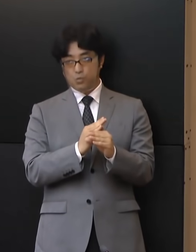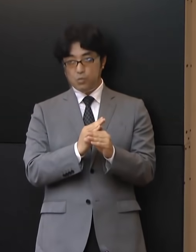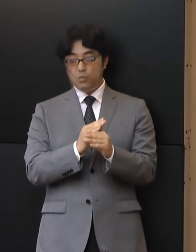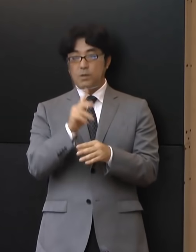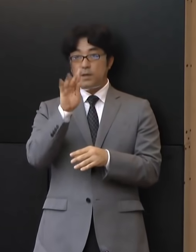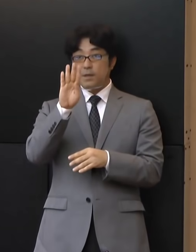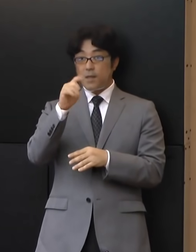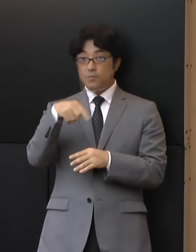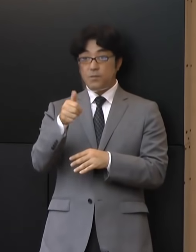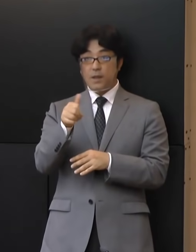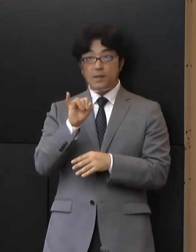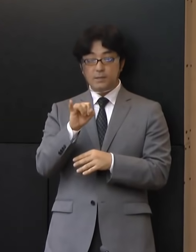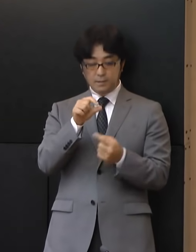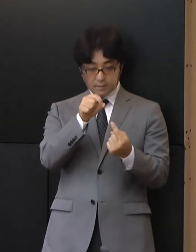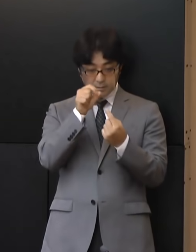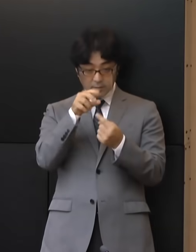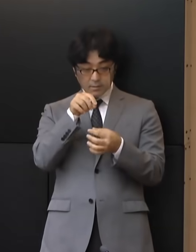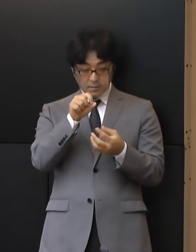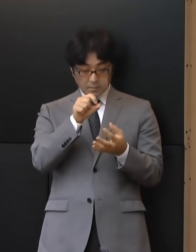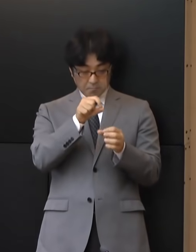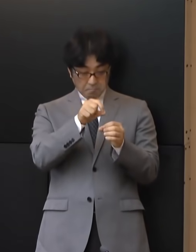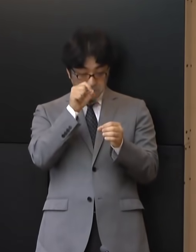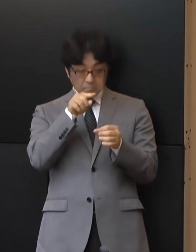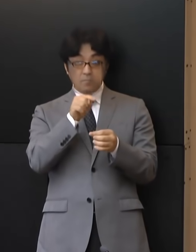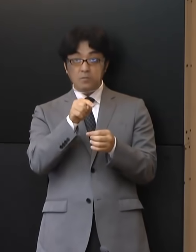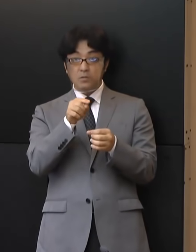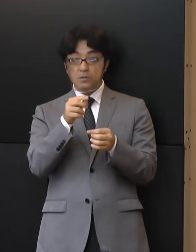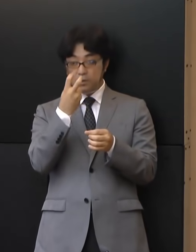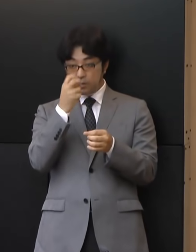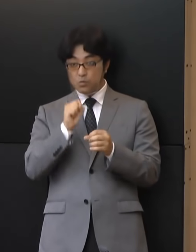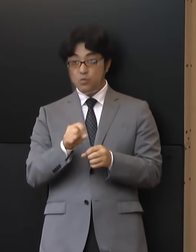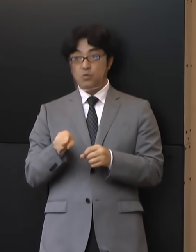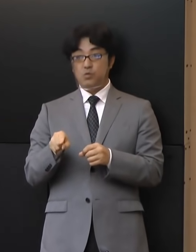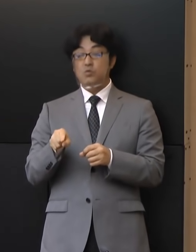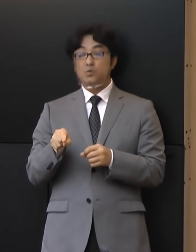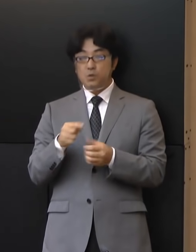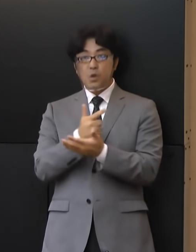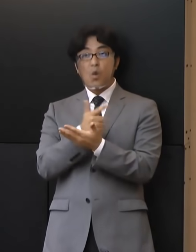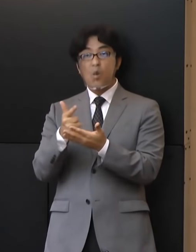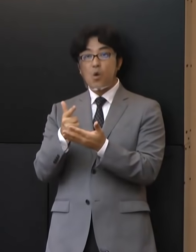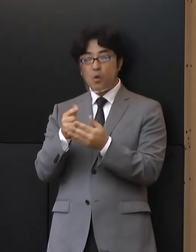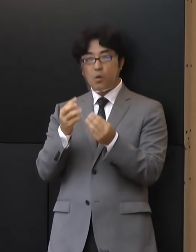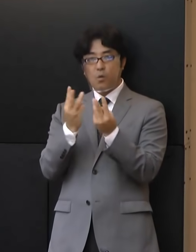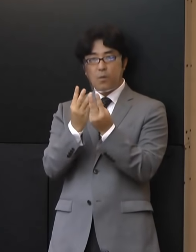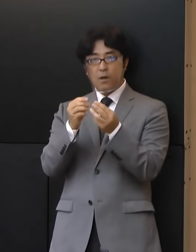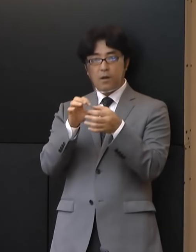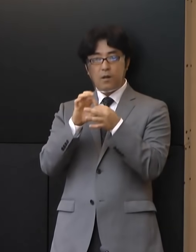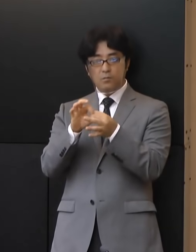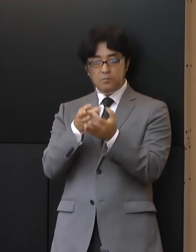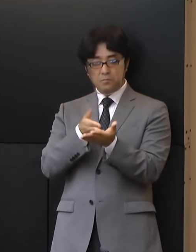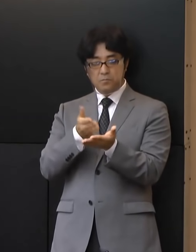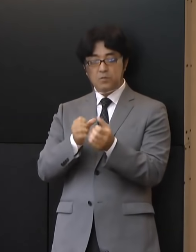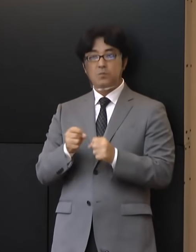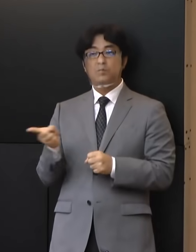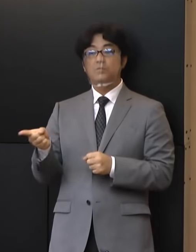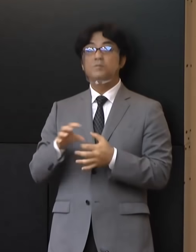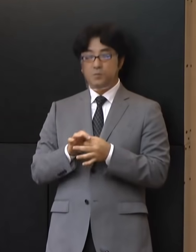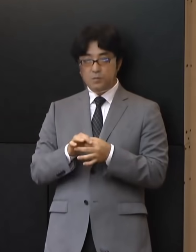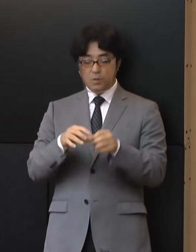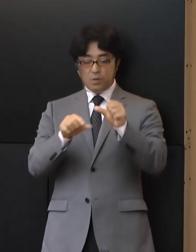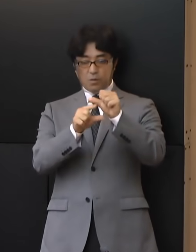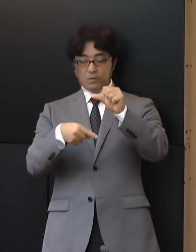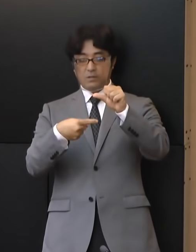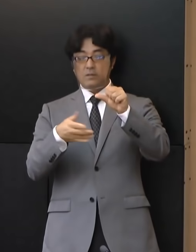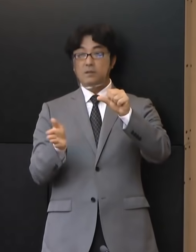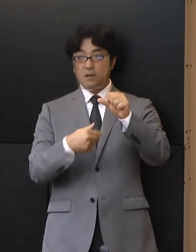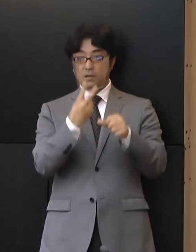取の施設としましては、指定医療機関が6つ、協力医療機関が15でございます。これに加えまして、5月1日から2